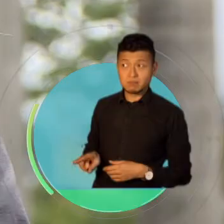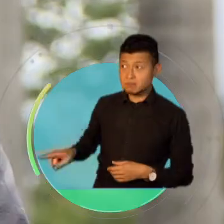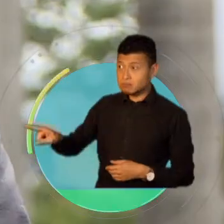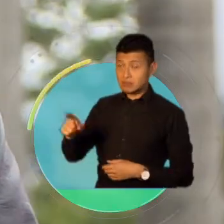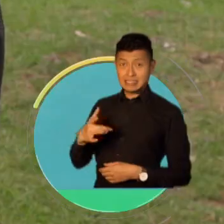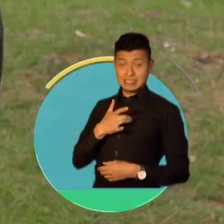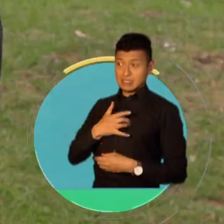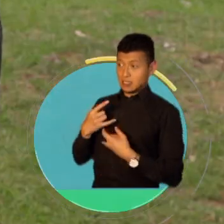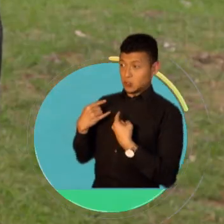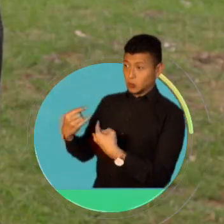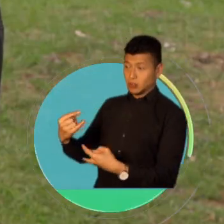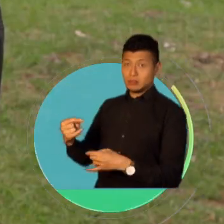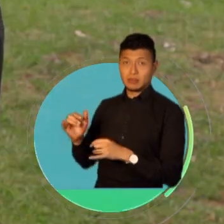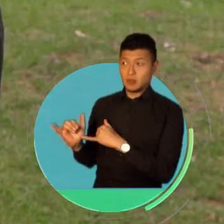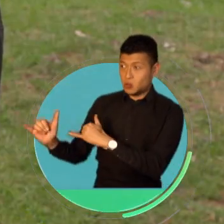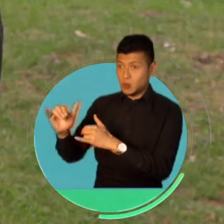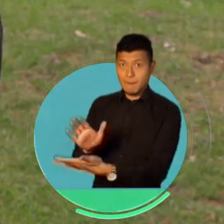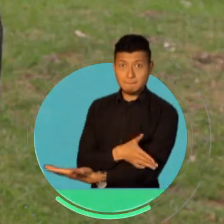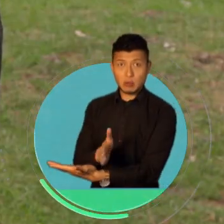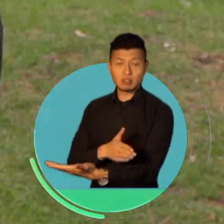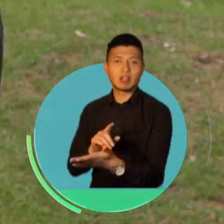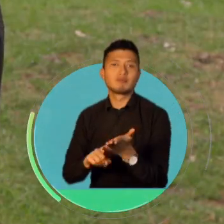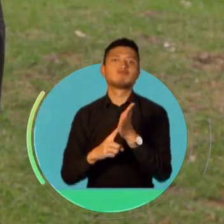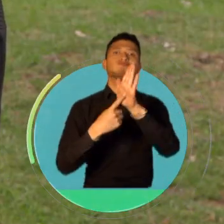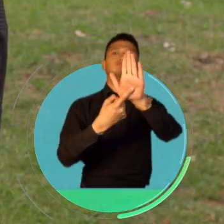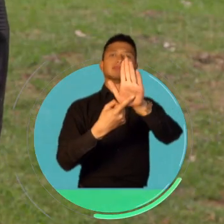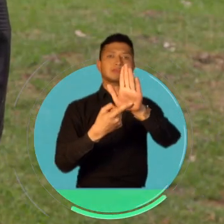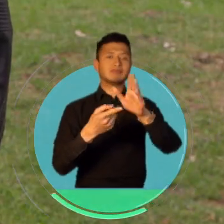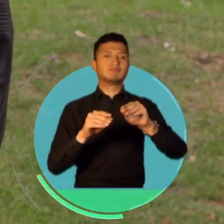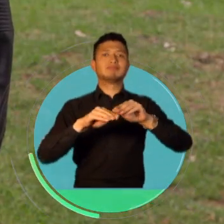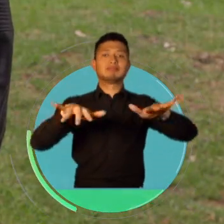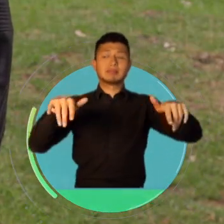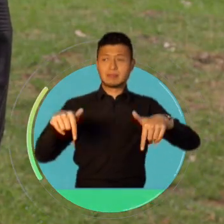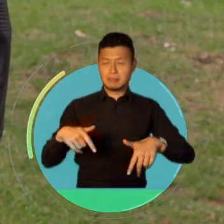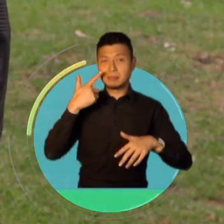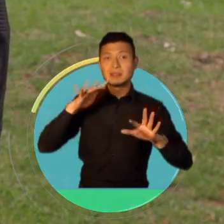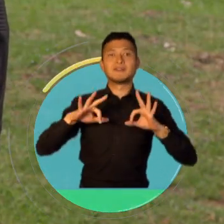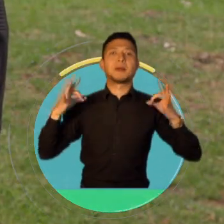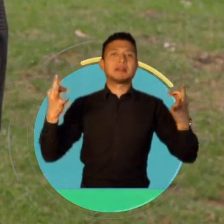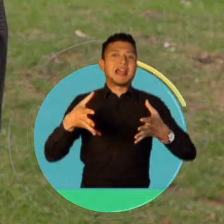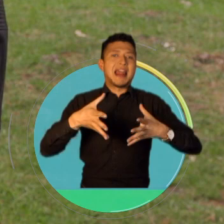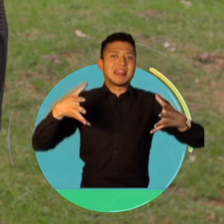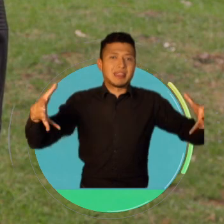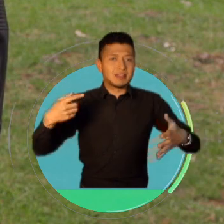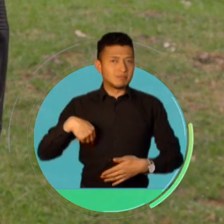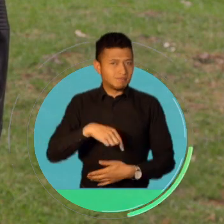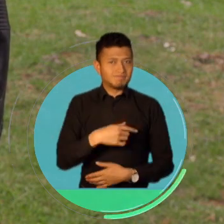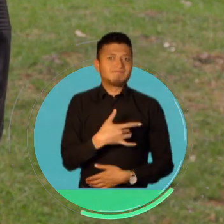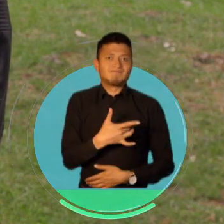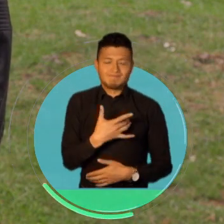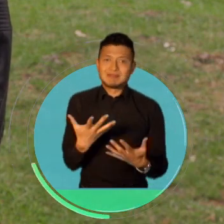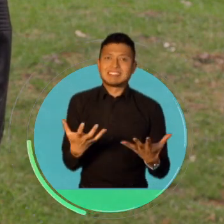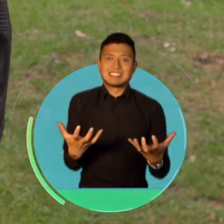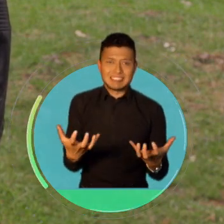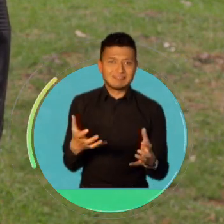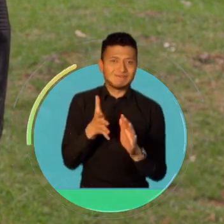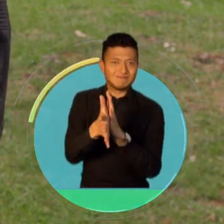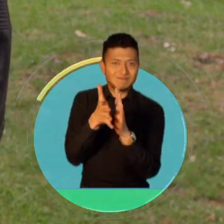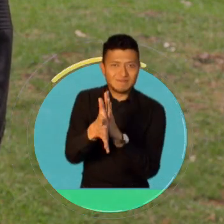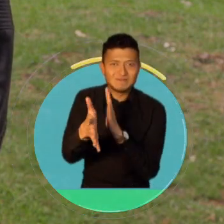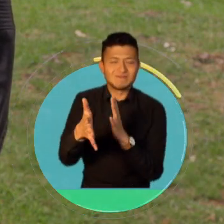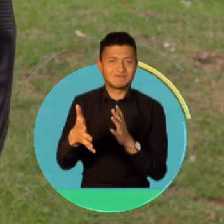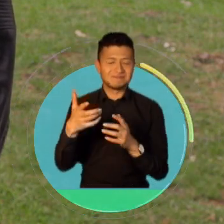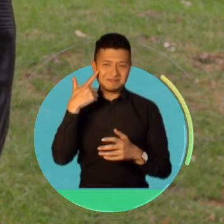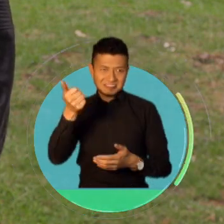vibran con nosotros con la música para que lleguen a nosotros o sea estos tremenda familia y lo que estamos es llenos de ganas de darles obviamente un montón de información